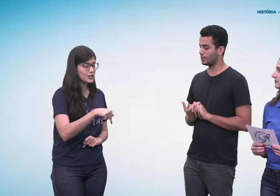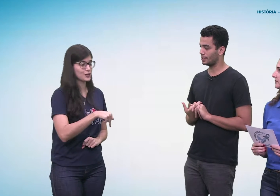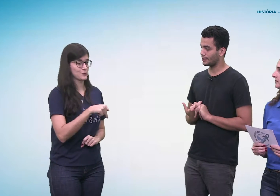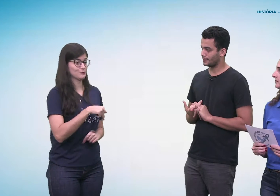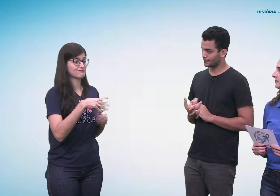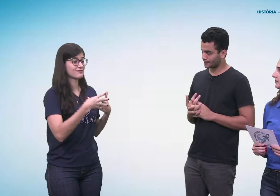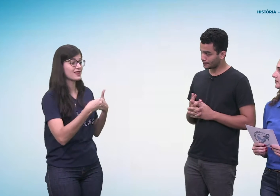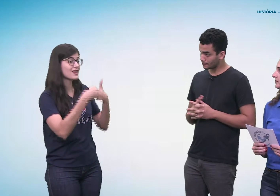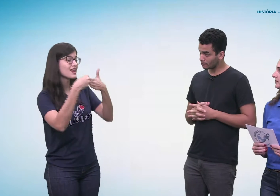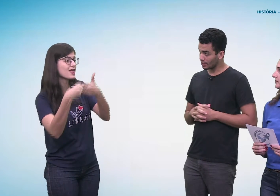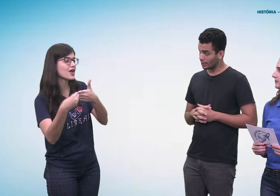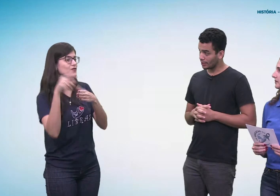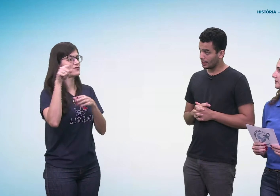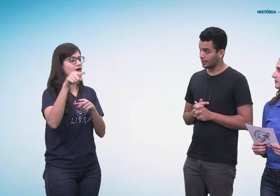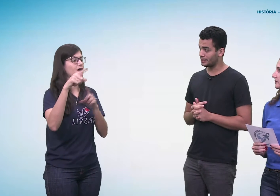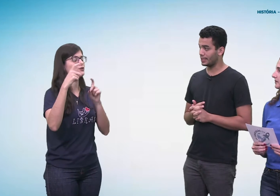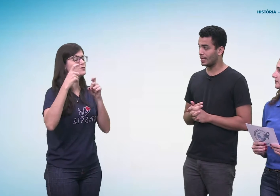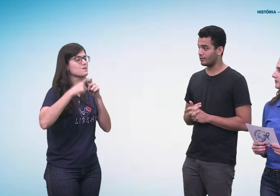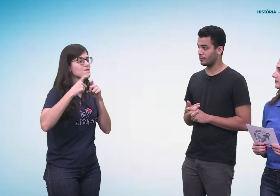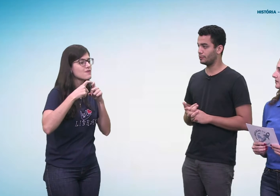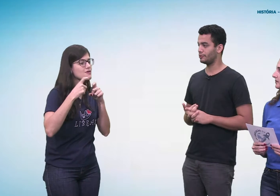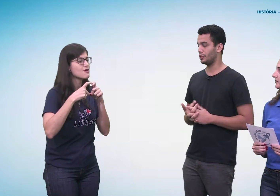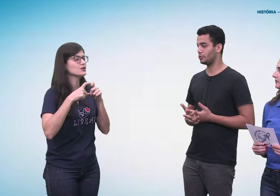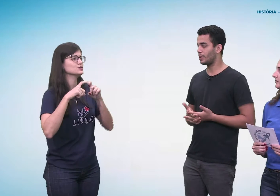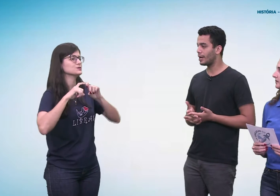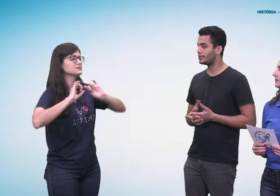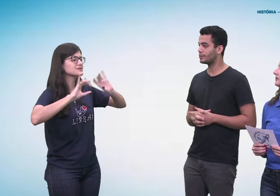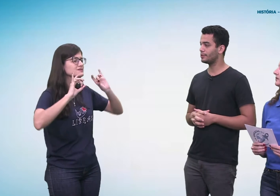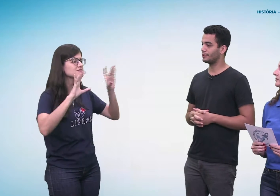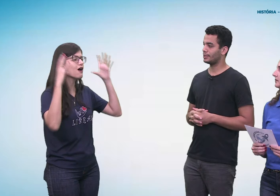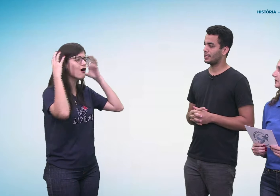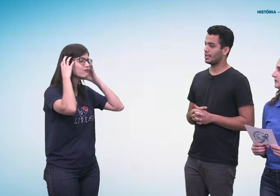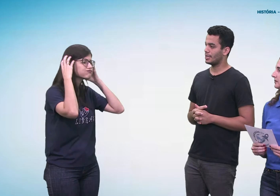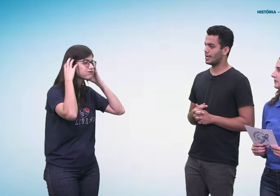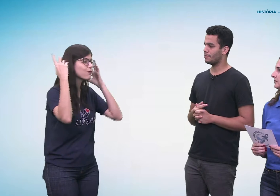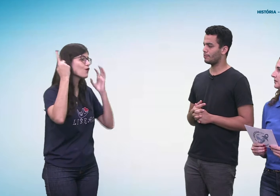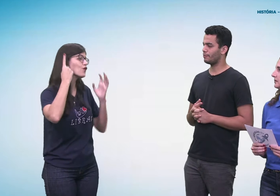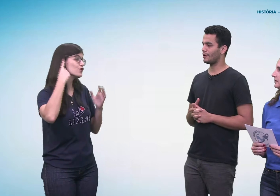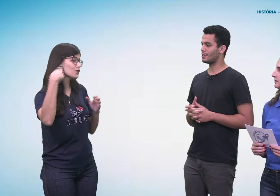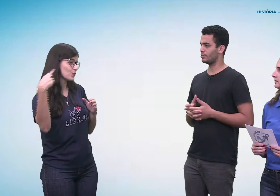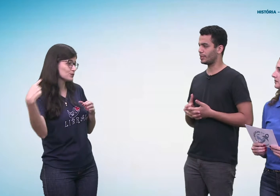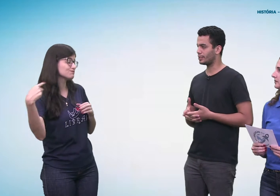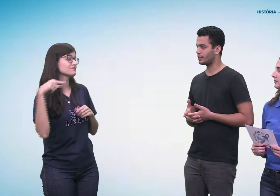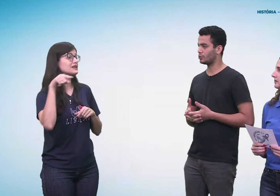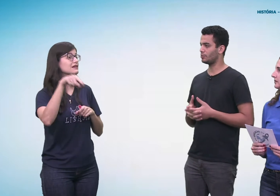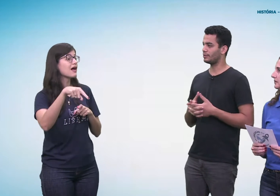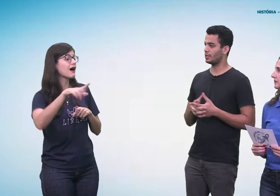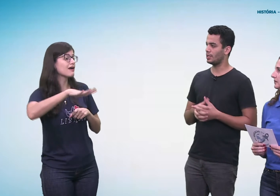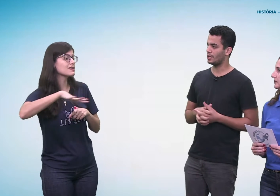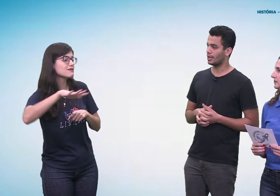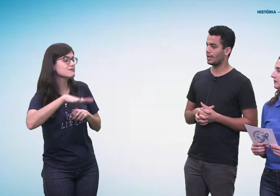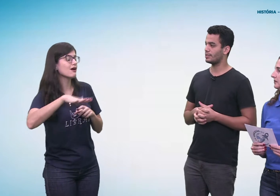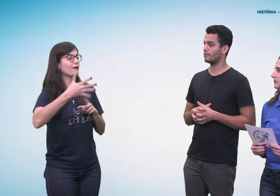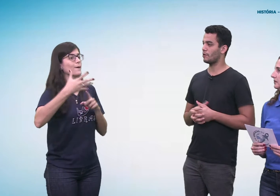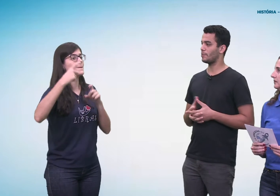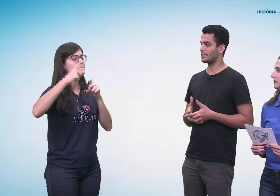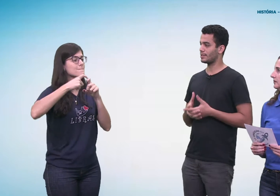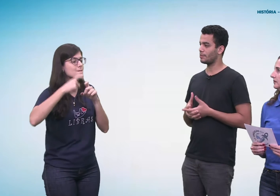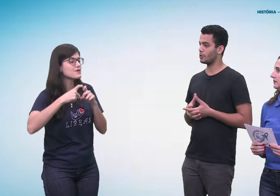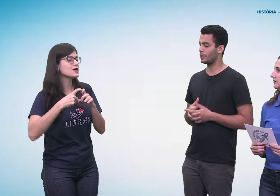quê? Eles levam o filho no médico, e aí faz o teste de audiometria, eles vão e percebem o